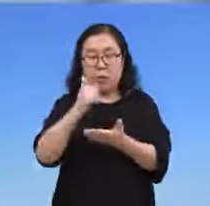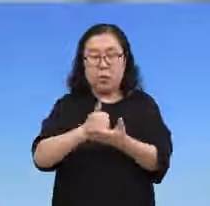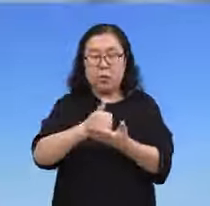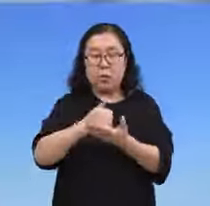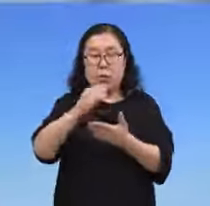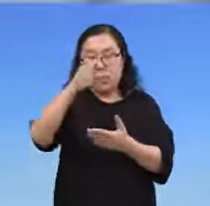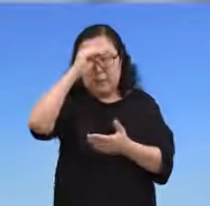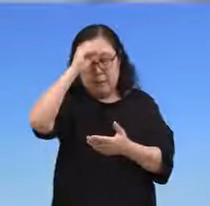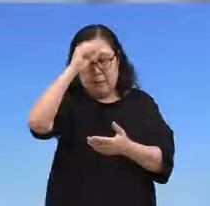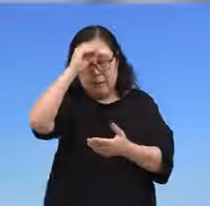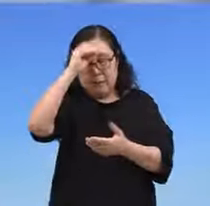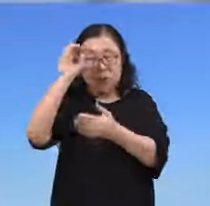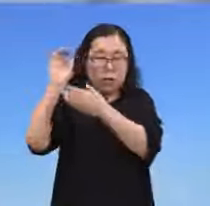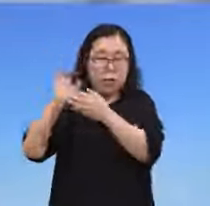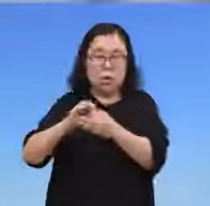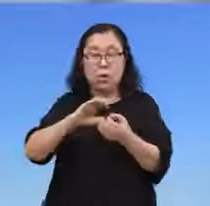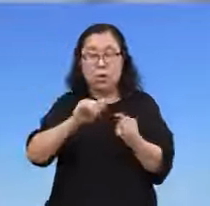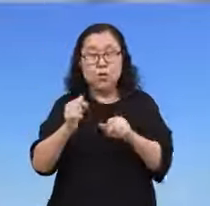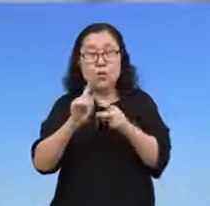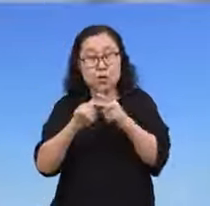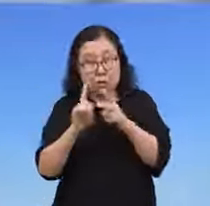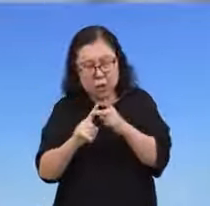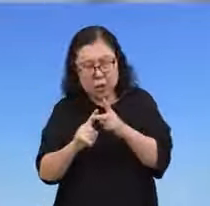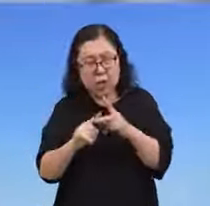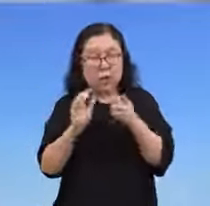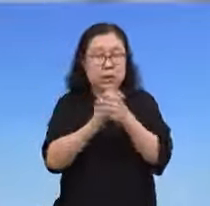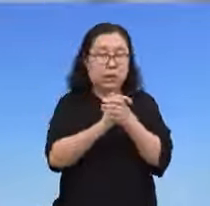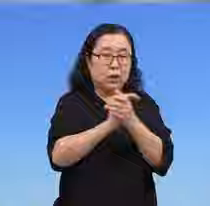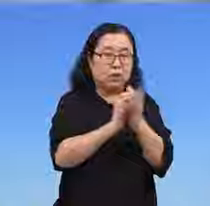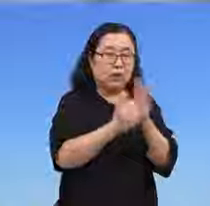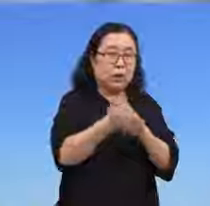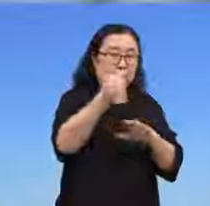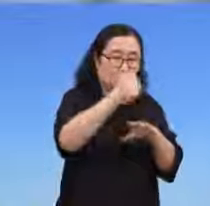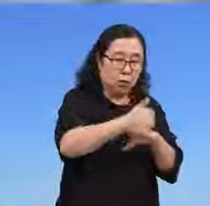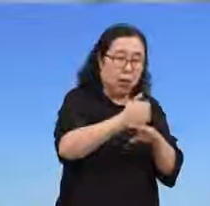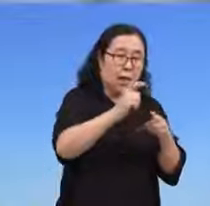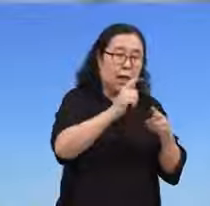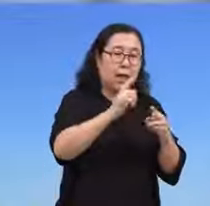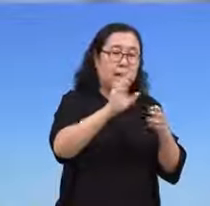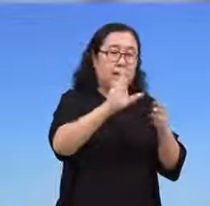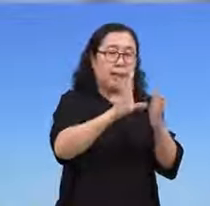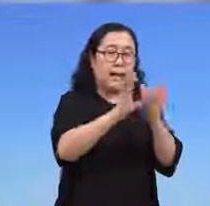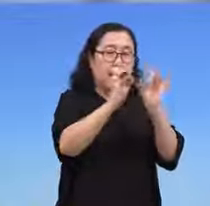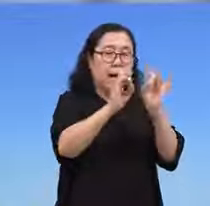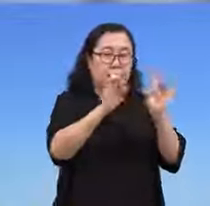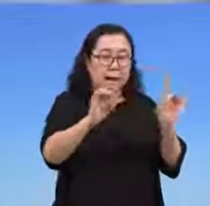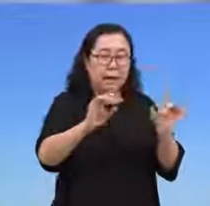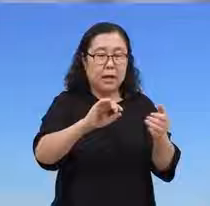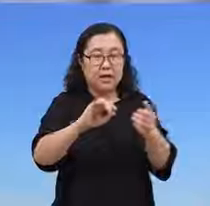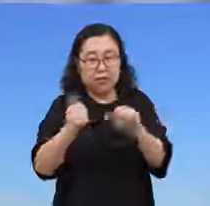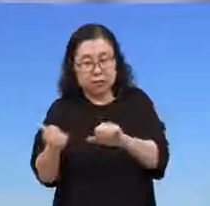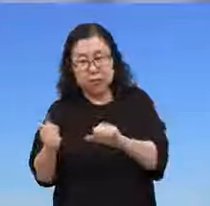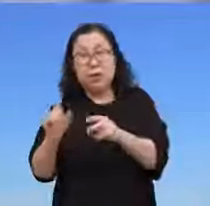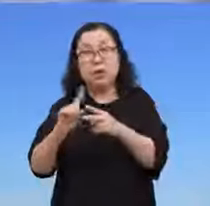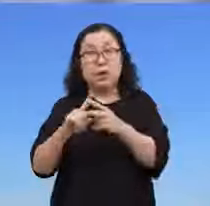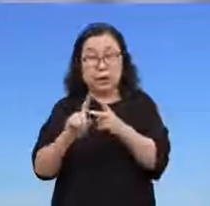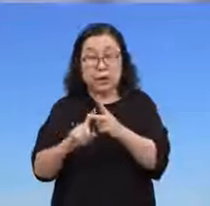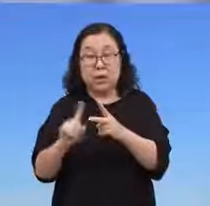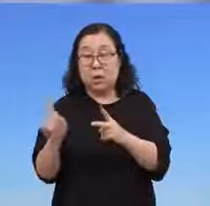그 과정에서 그 죽든지, 친구가 성공할 때마다 조금씩 죽든지, 어느 쪽을